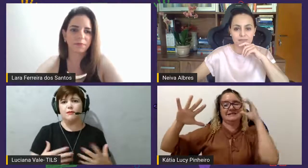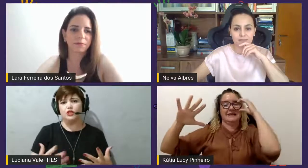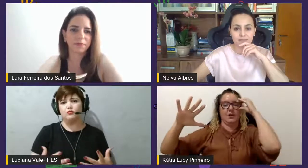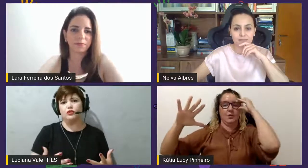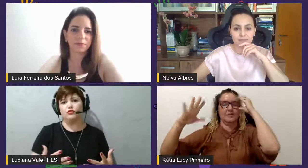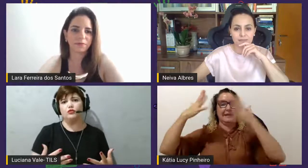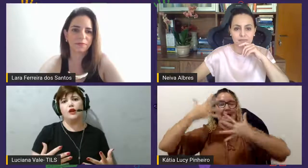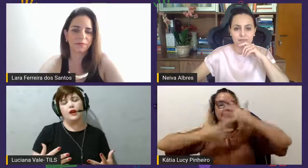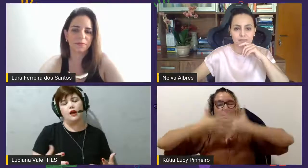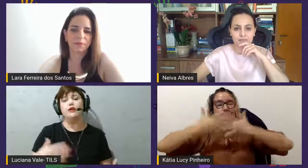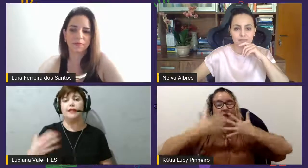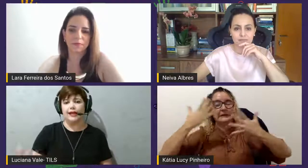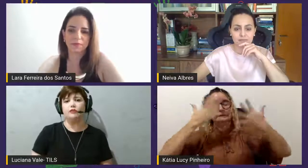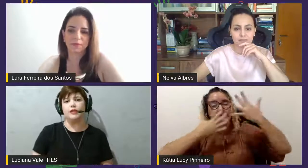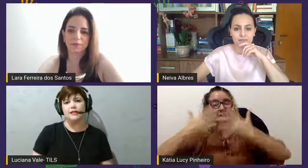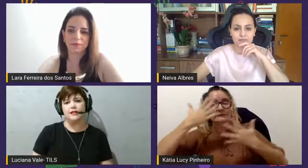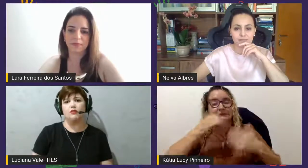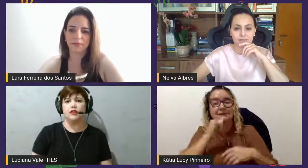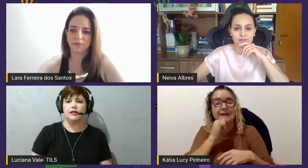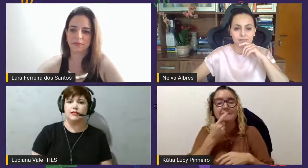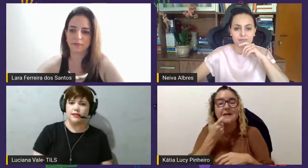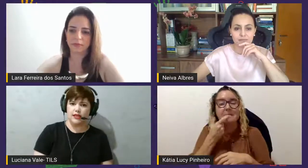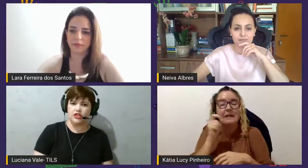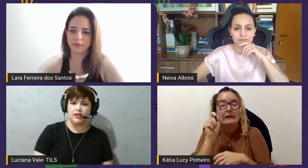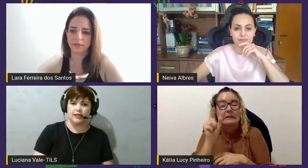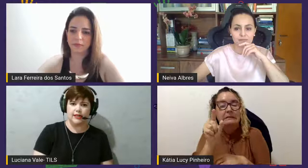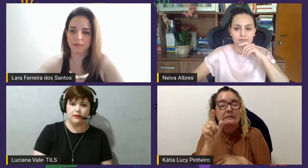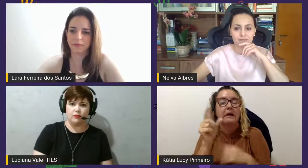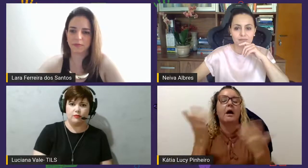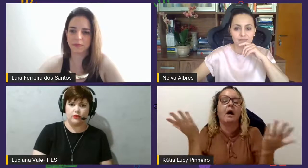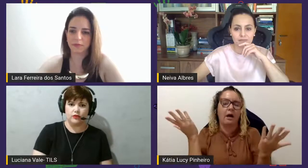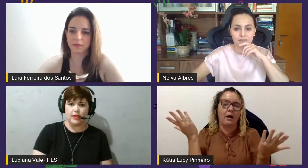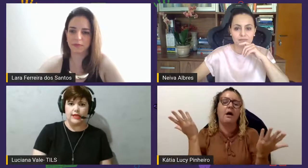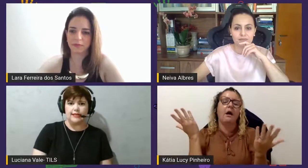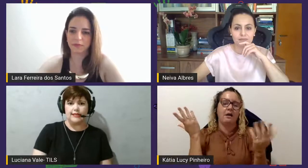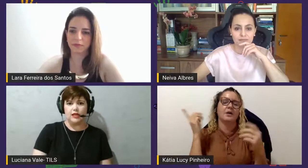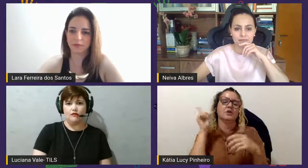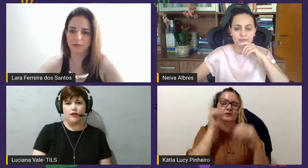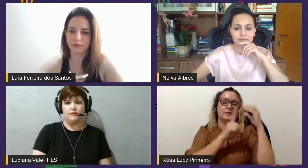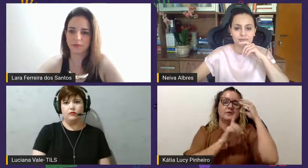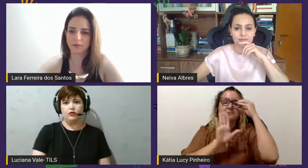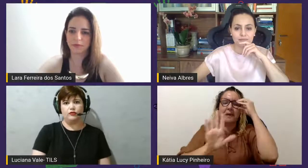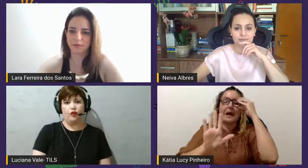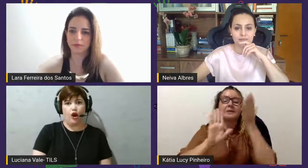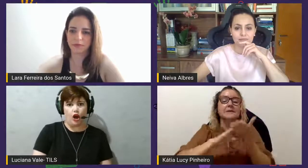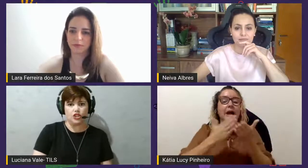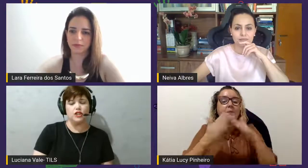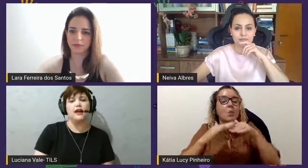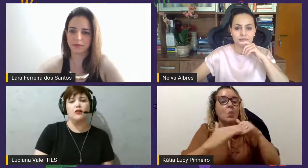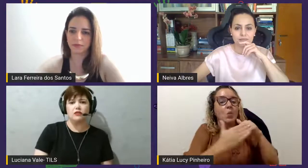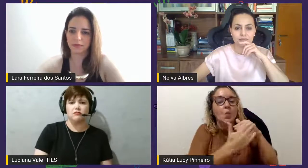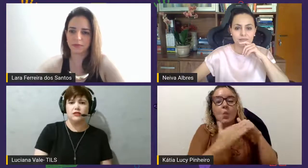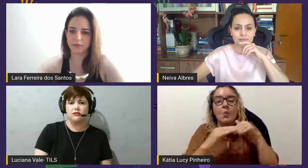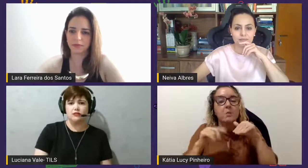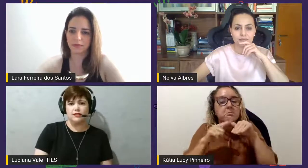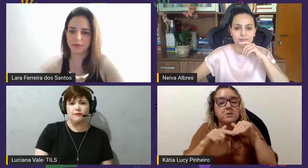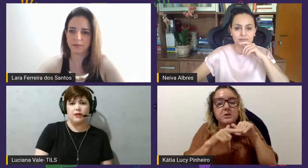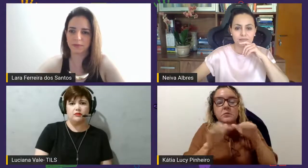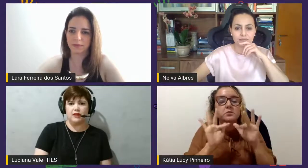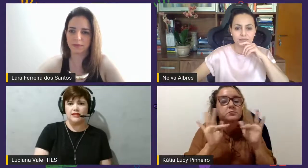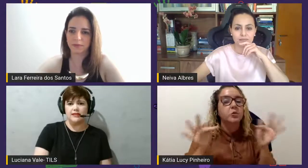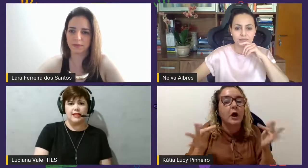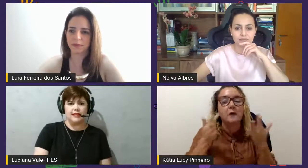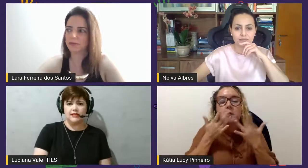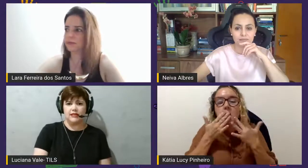Isso depende muito do local e da iluminação que esteja ali naquele momento. Se o vermelho é muito forte, aí causa um